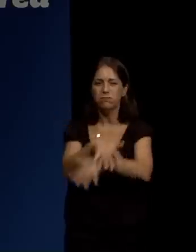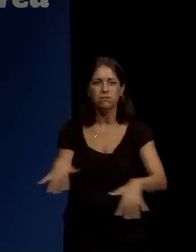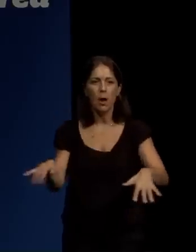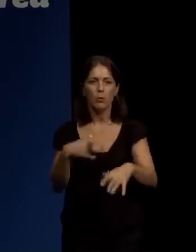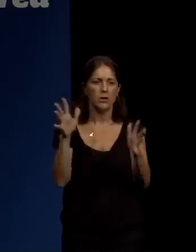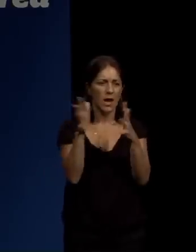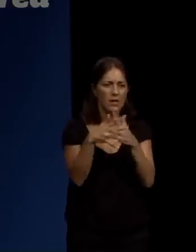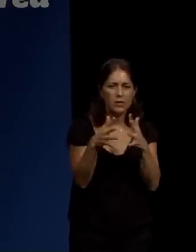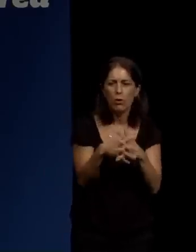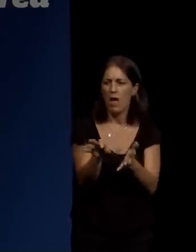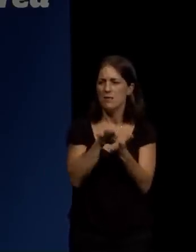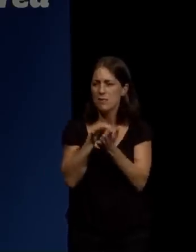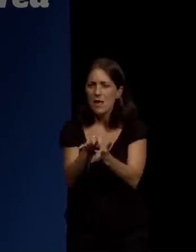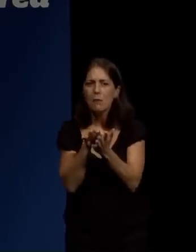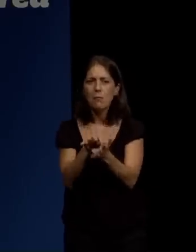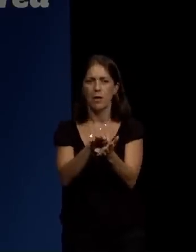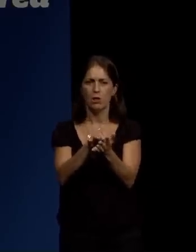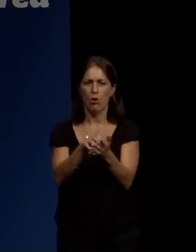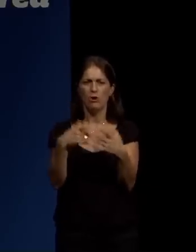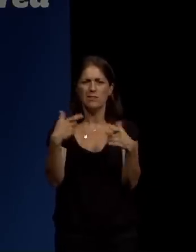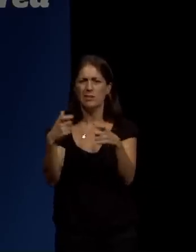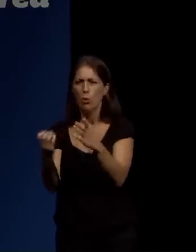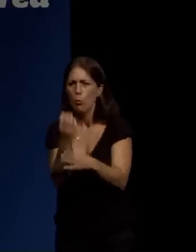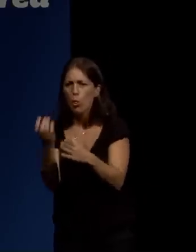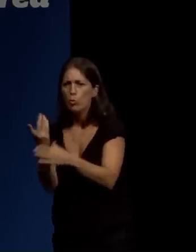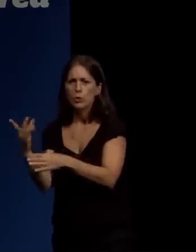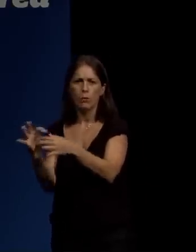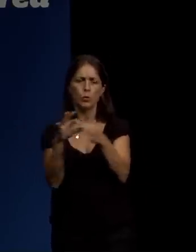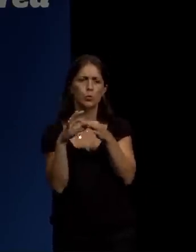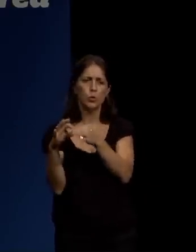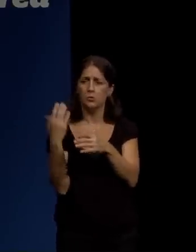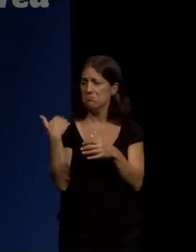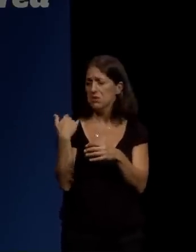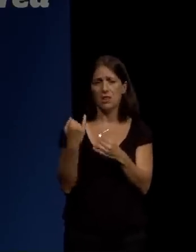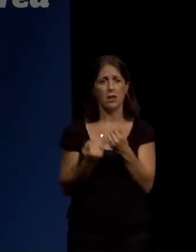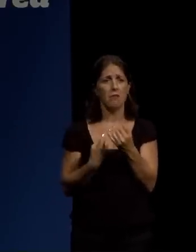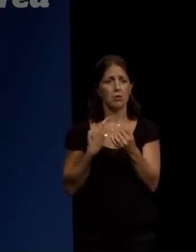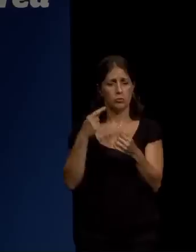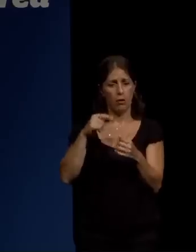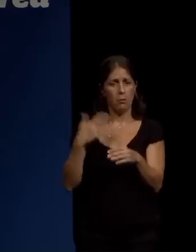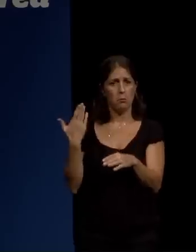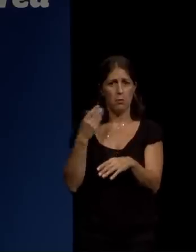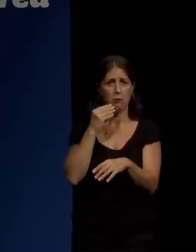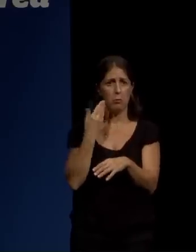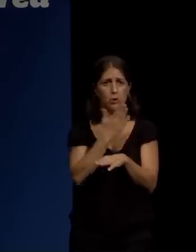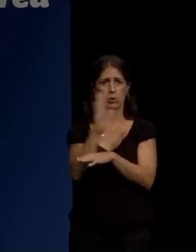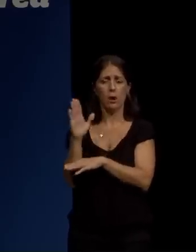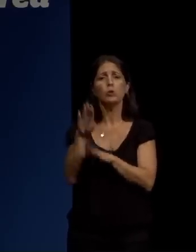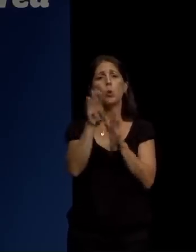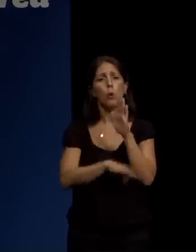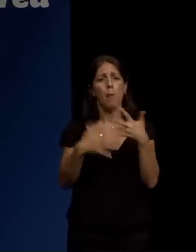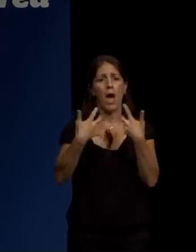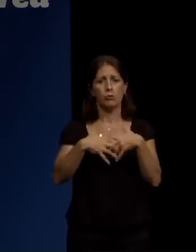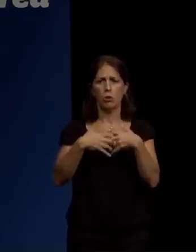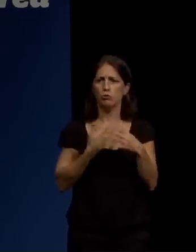nivel de servicios e de sectores productivos. Por iso estes días veñemos aquí a presentar a Ferrol no seu programa industrial tamén, e